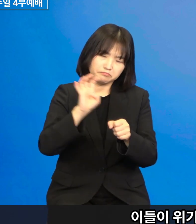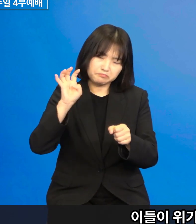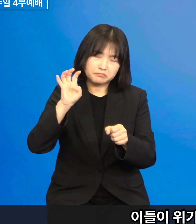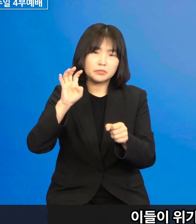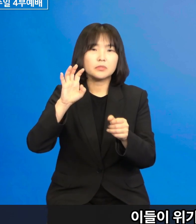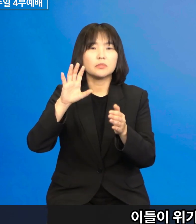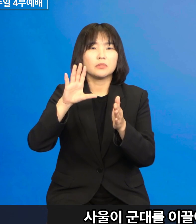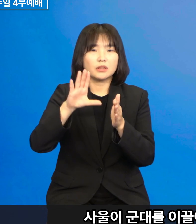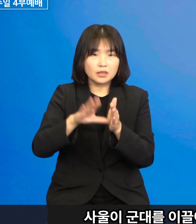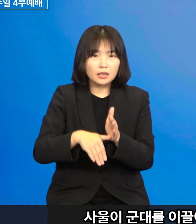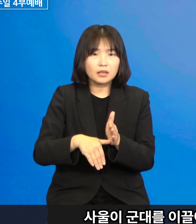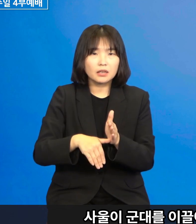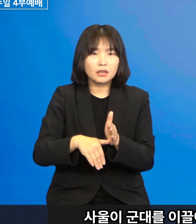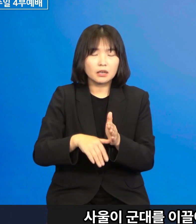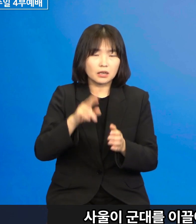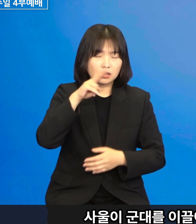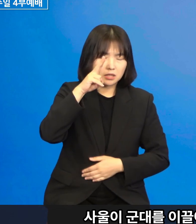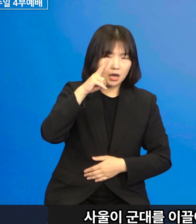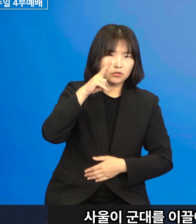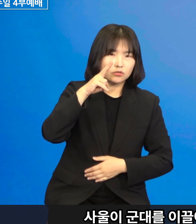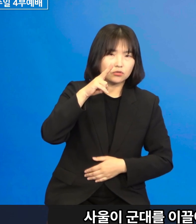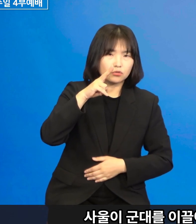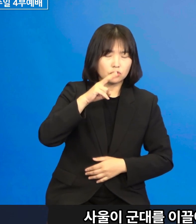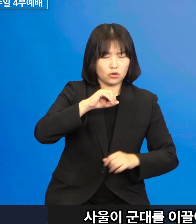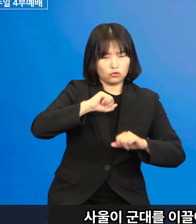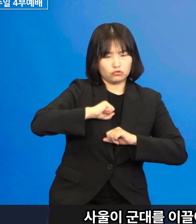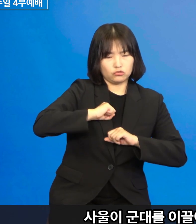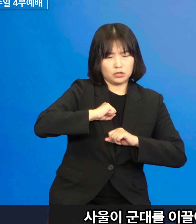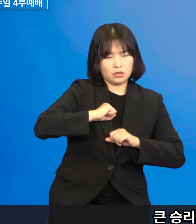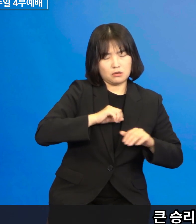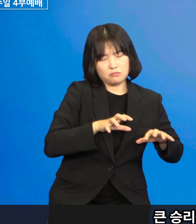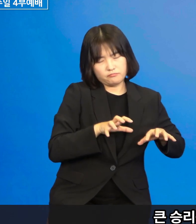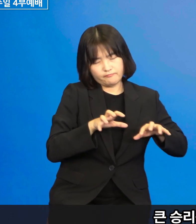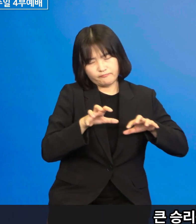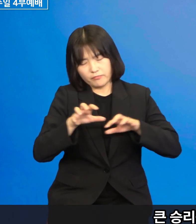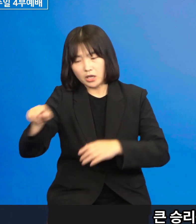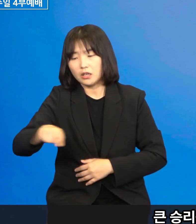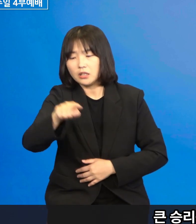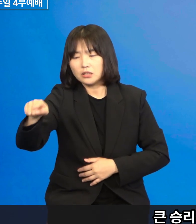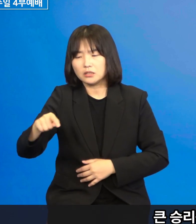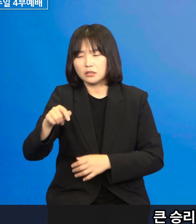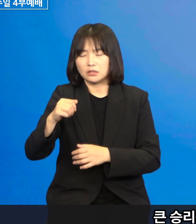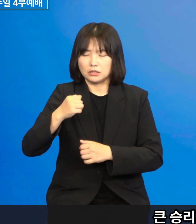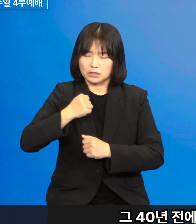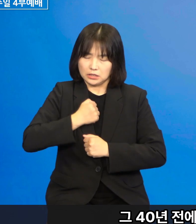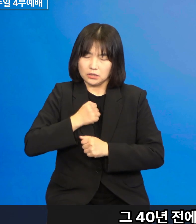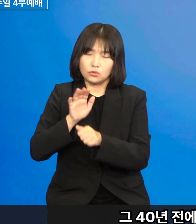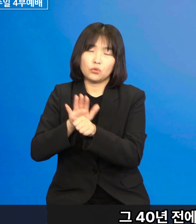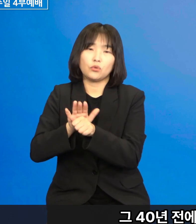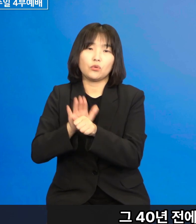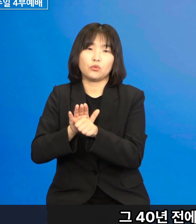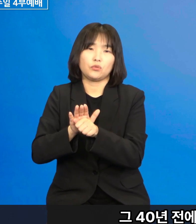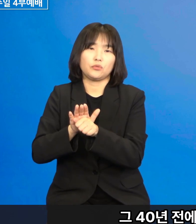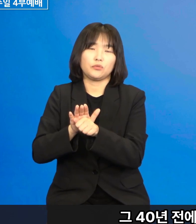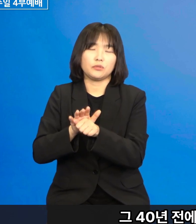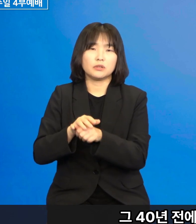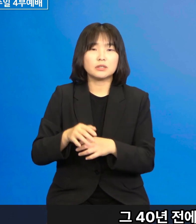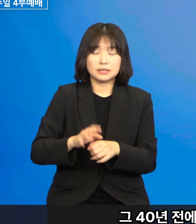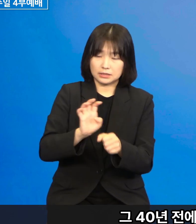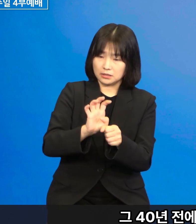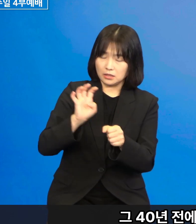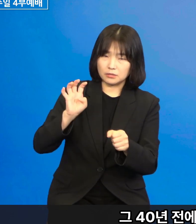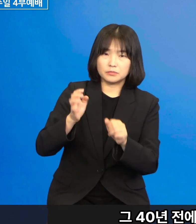처했을 때에 사울이 군대를 이끌어서 이들을 지켜주었어요. 큰 승리를 거두었어요. 그 40년 전에